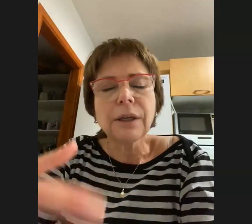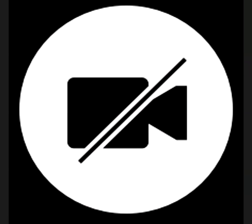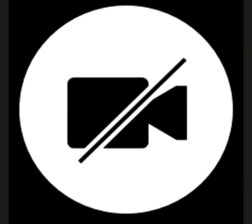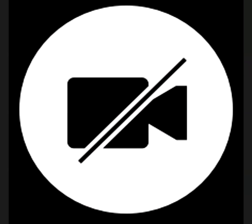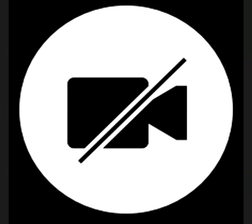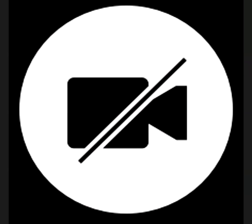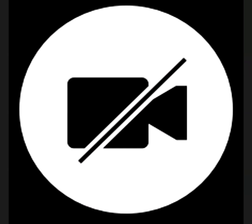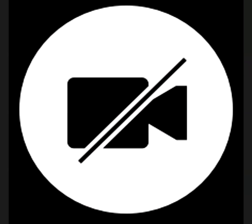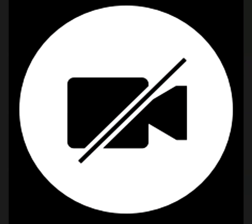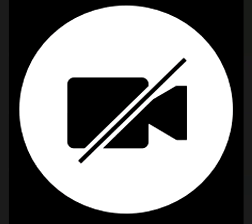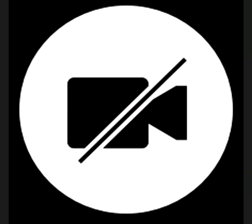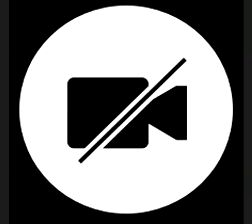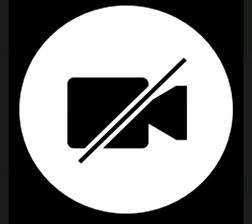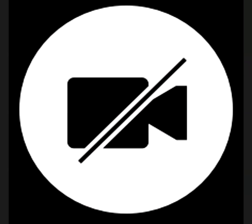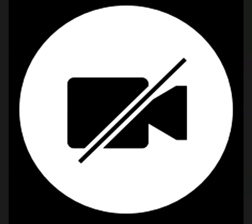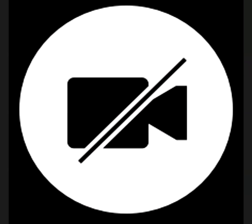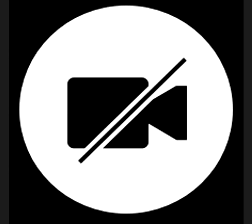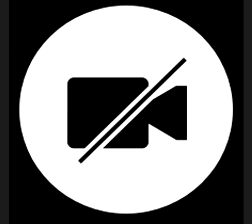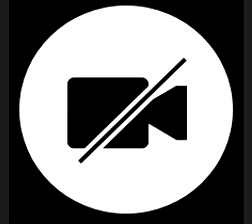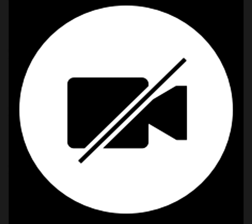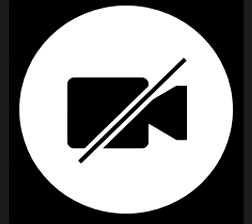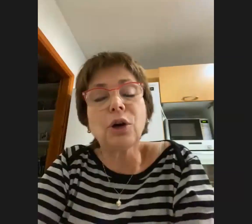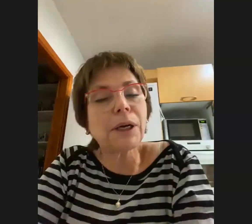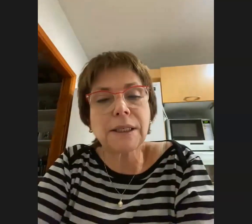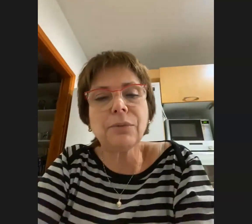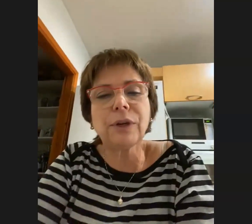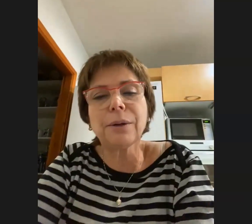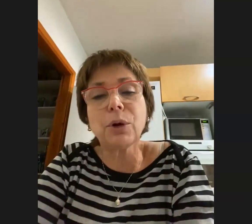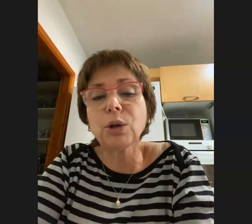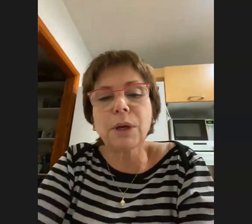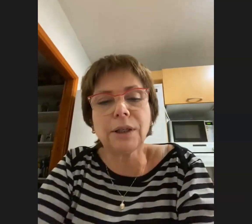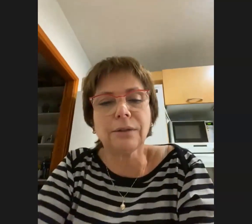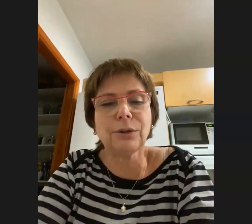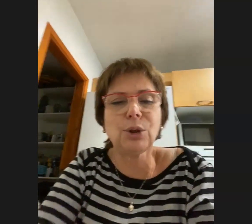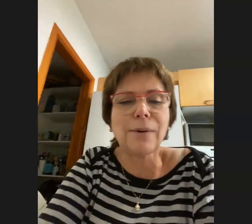זה לא עולה עכשיו אבל באמת תודה על יום מקסים ומאוד מעניין תודה